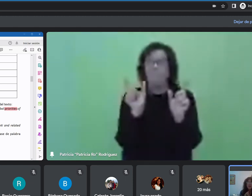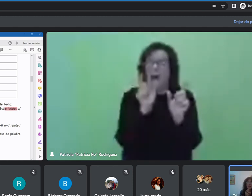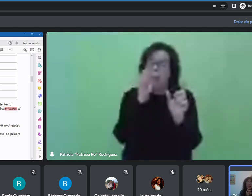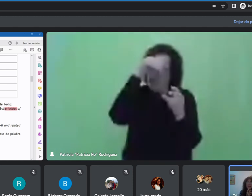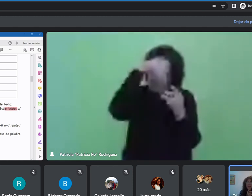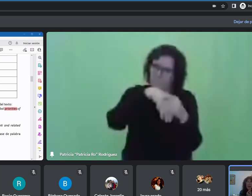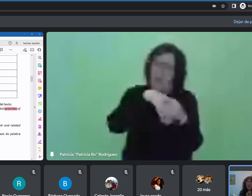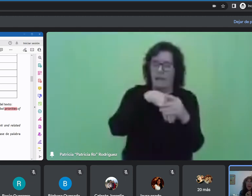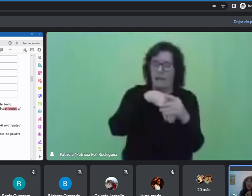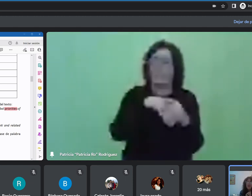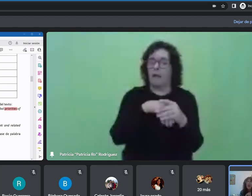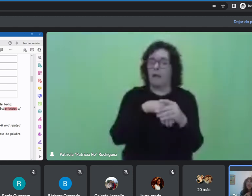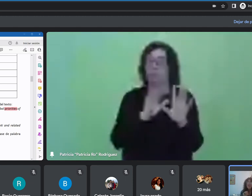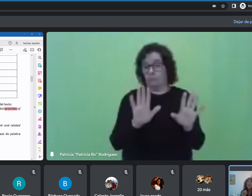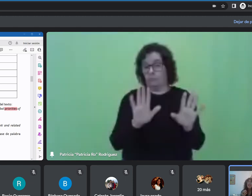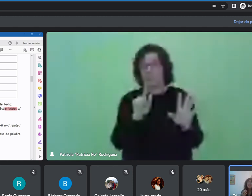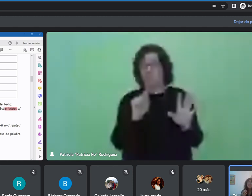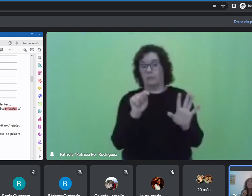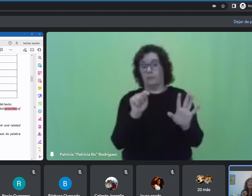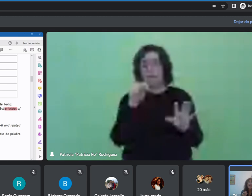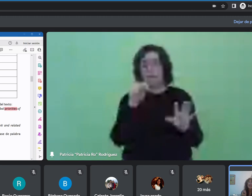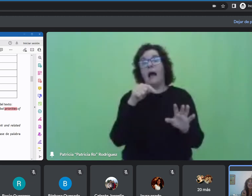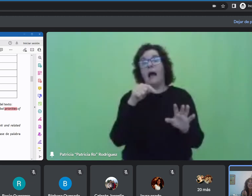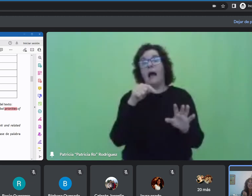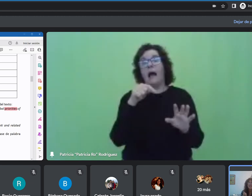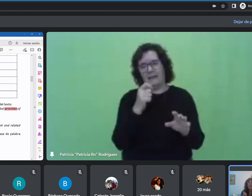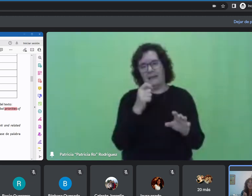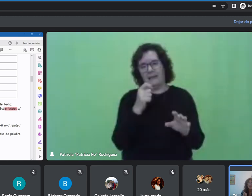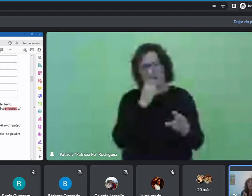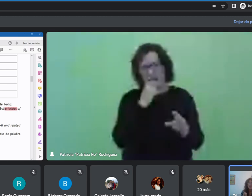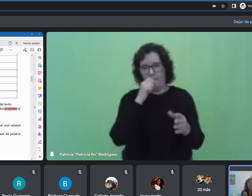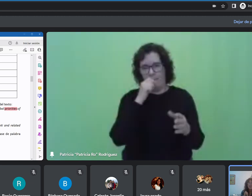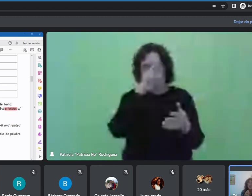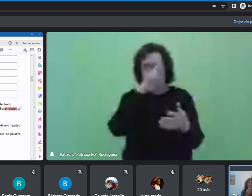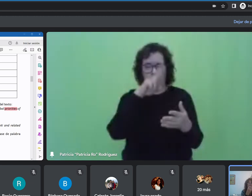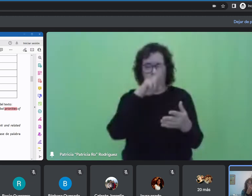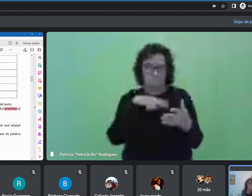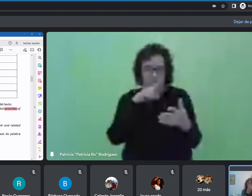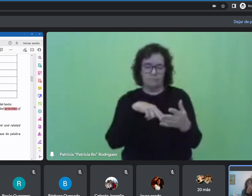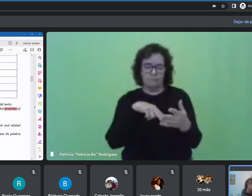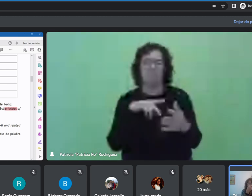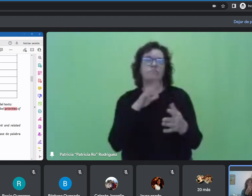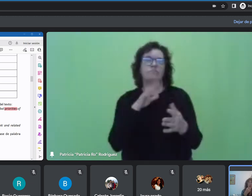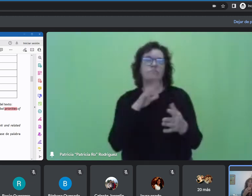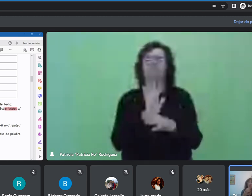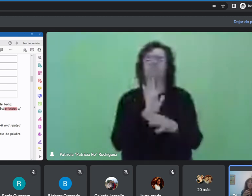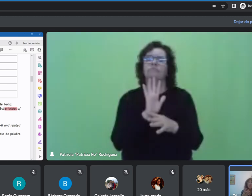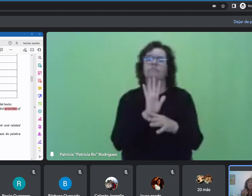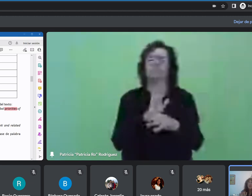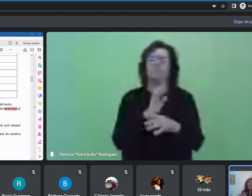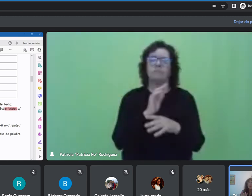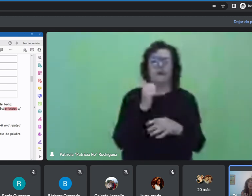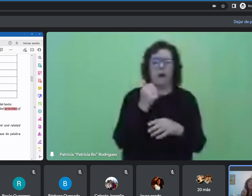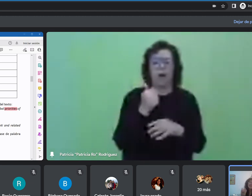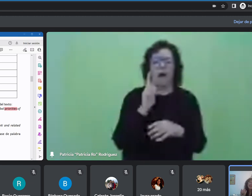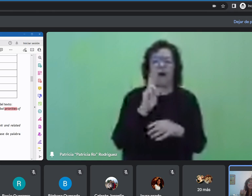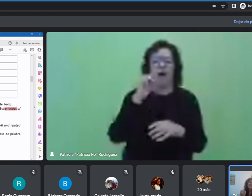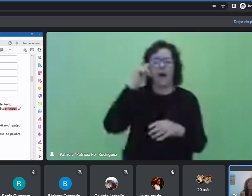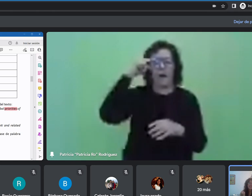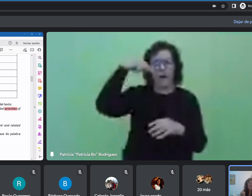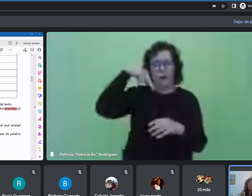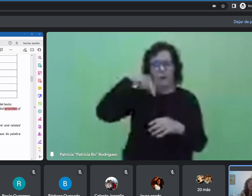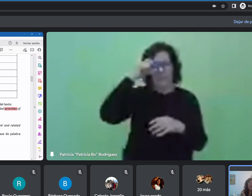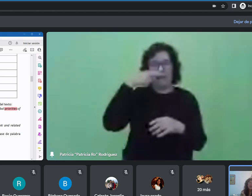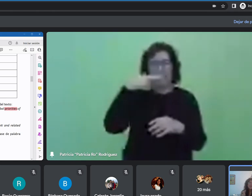aprovecho para verlo, quiere decir arnés, ¿sí? Como sustantivo. Y ya es